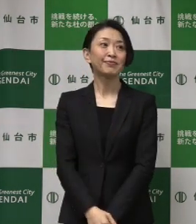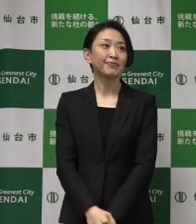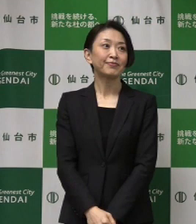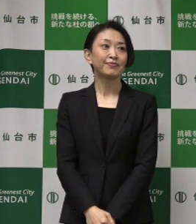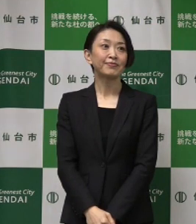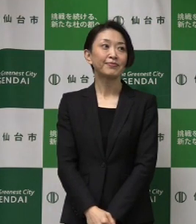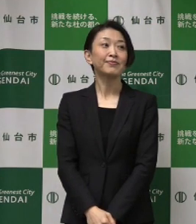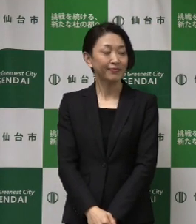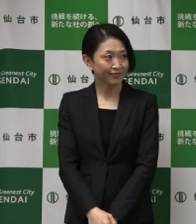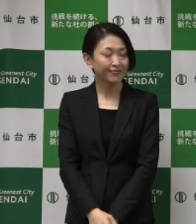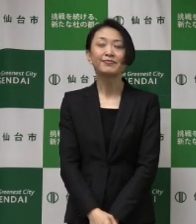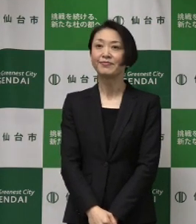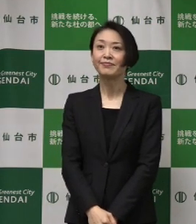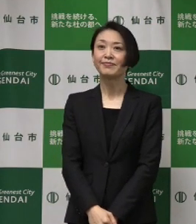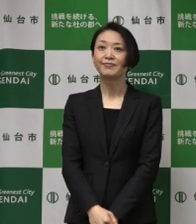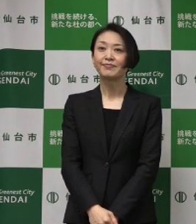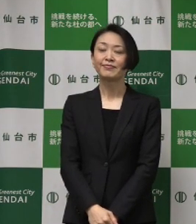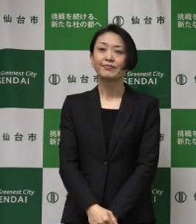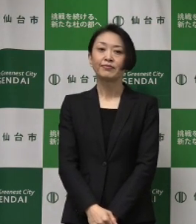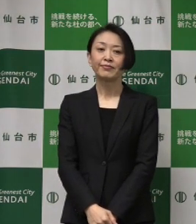ご質問よろしいでしょうか。